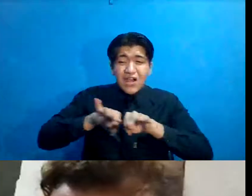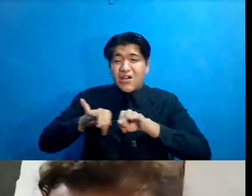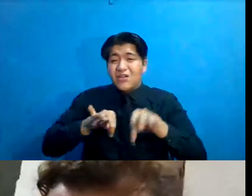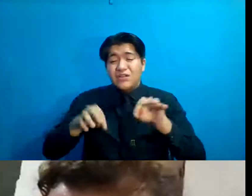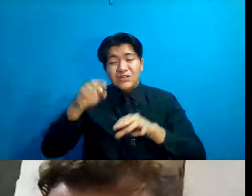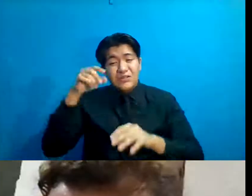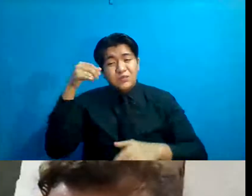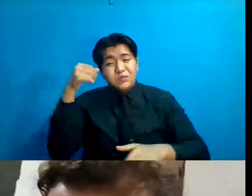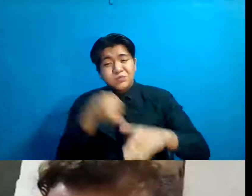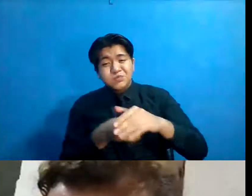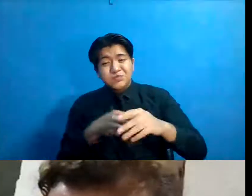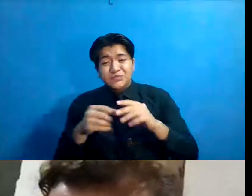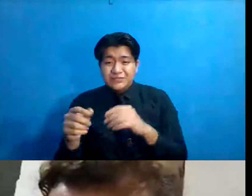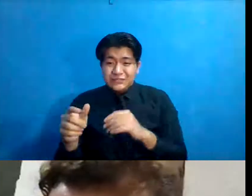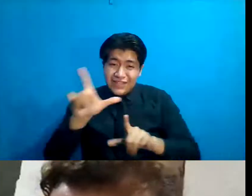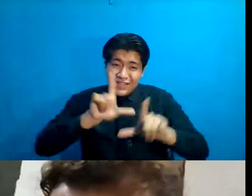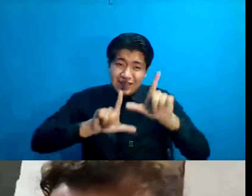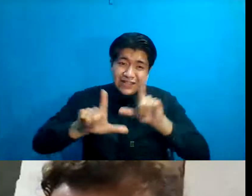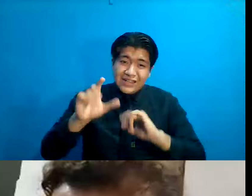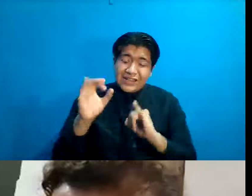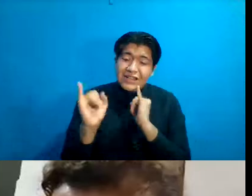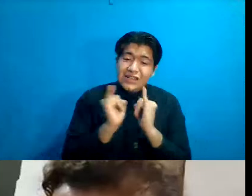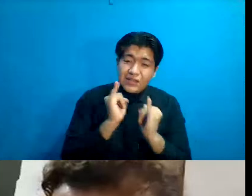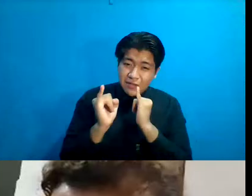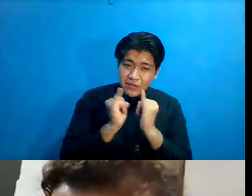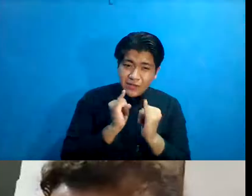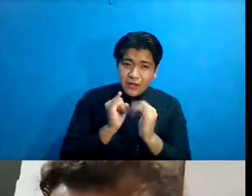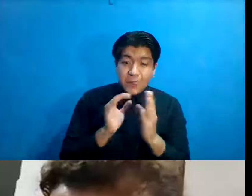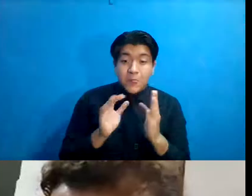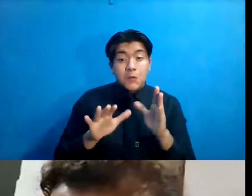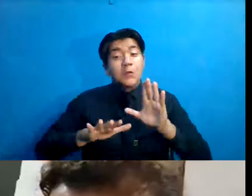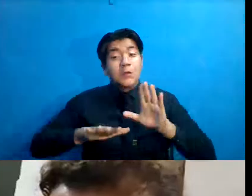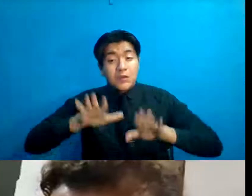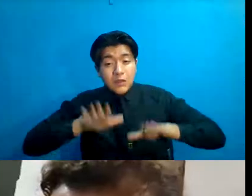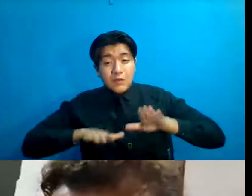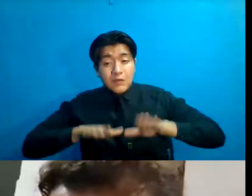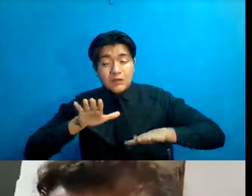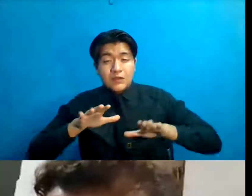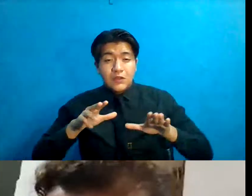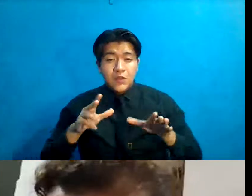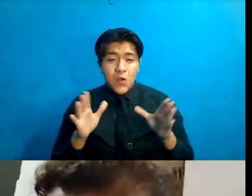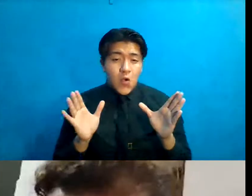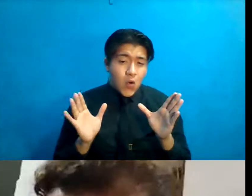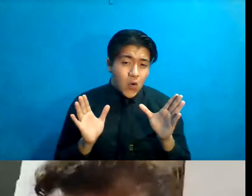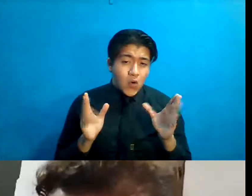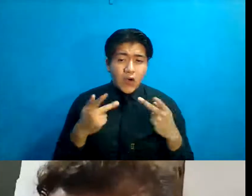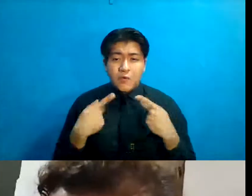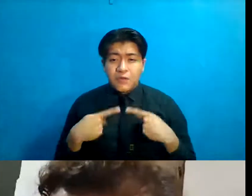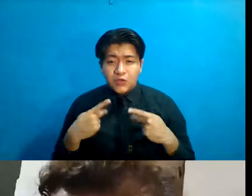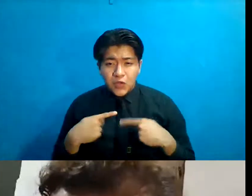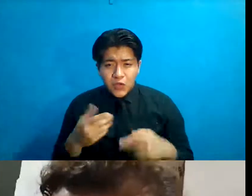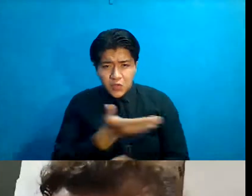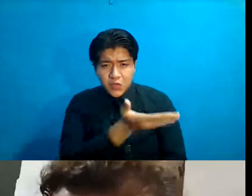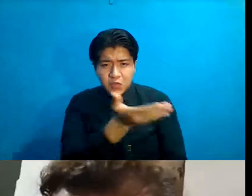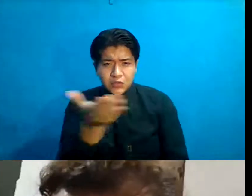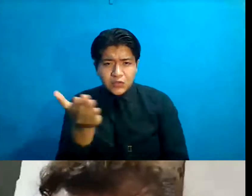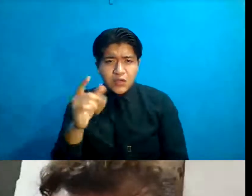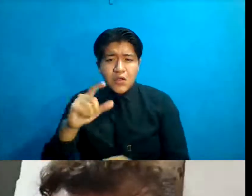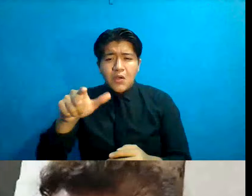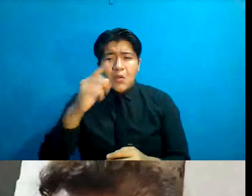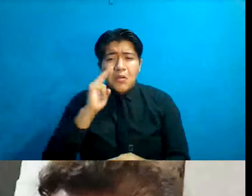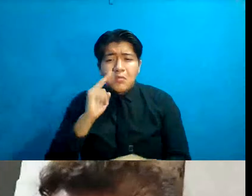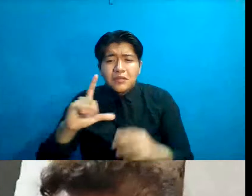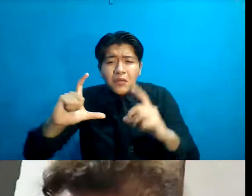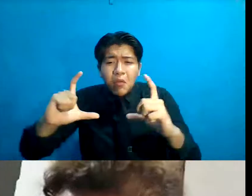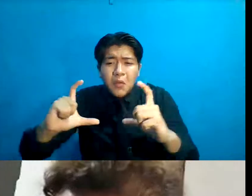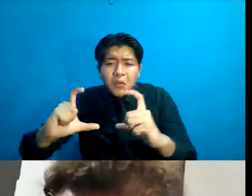lengua de señas. Y bueno, en muchas ocasiones todos saben, ¿no? O todos han visto el cuadrito del